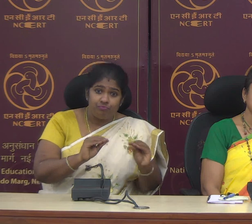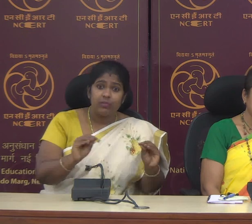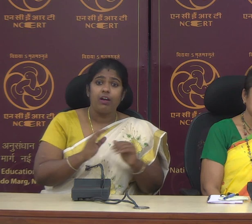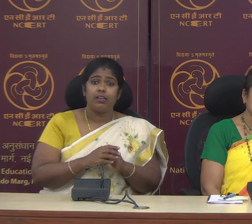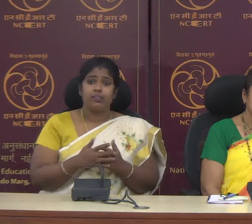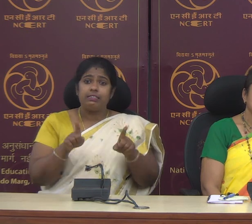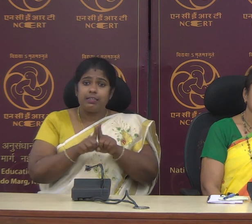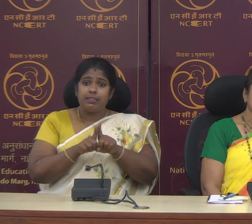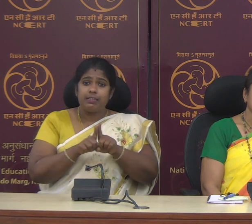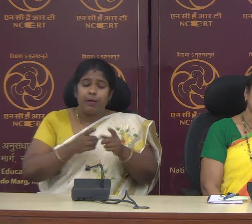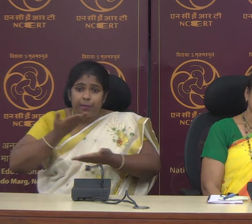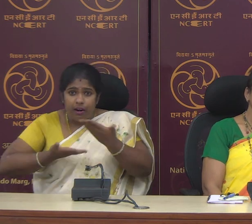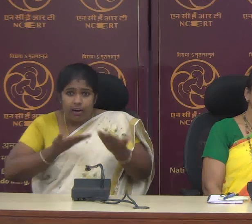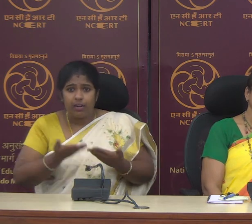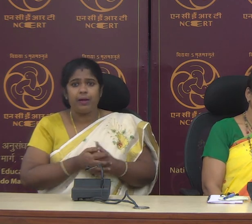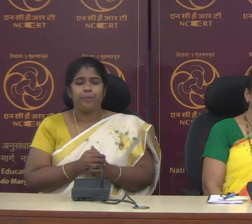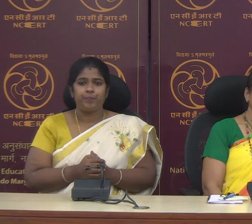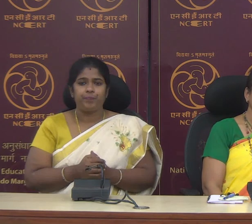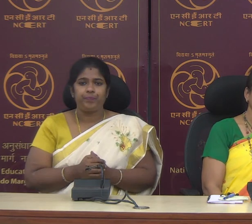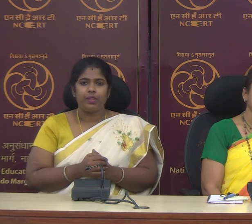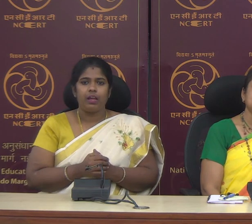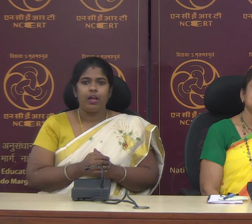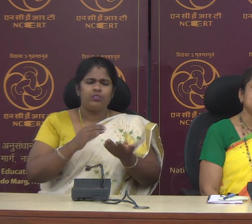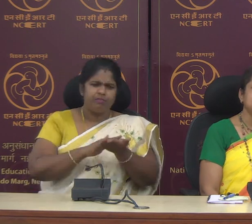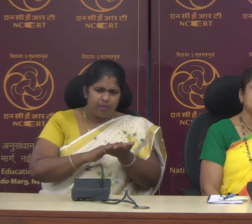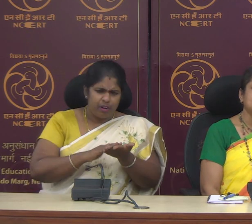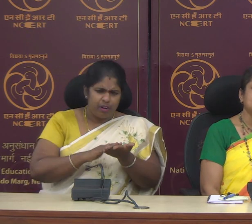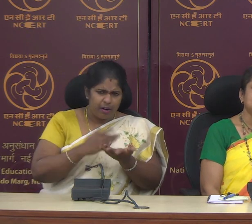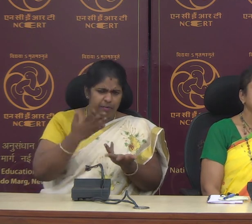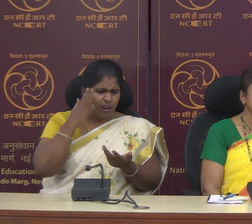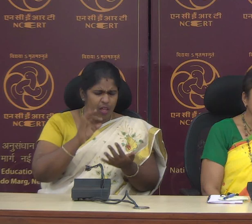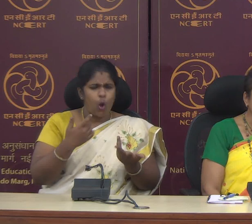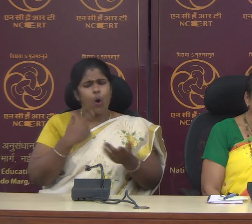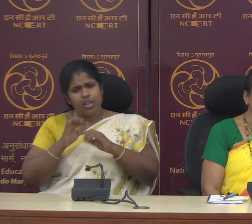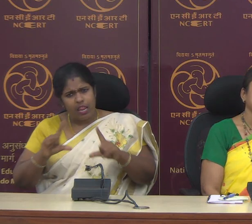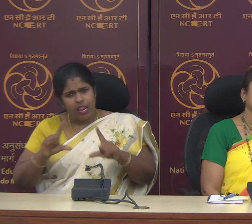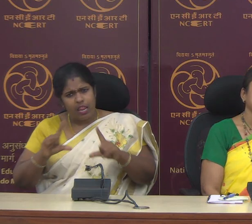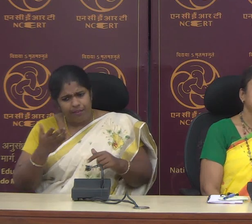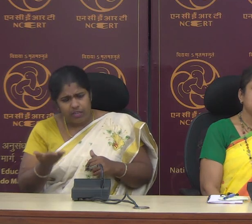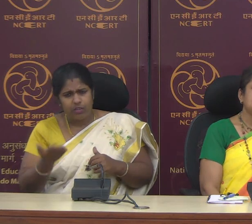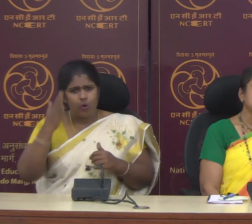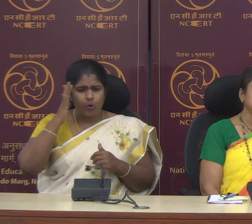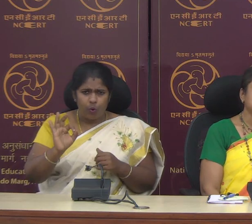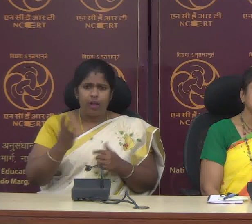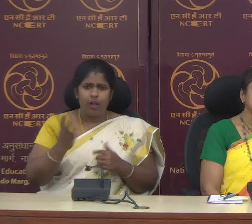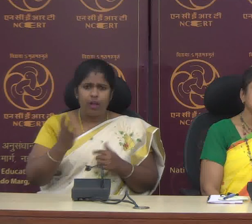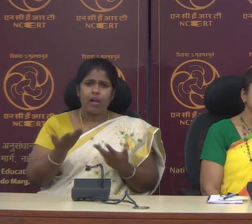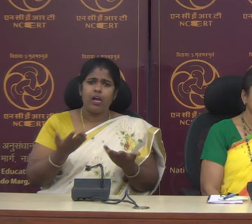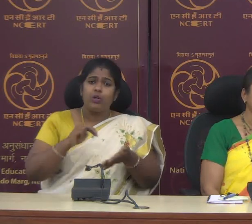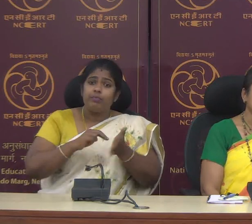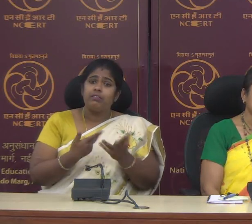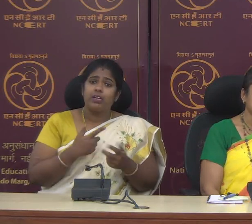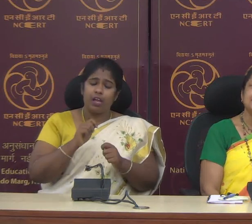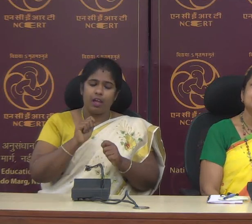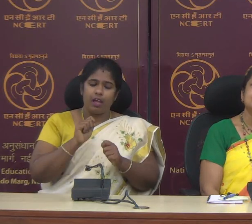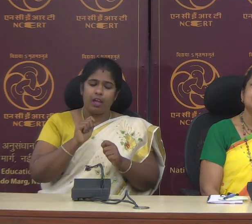मुझे पढ़ाना है, तो अगर इसमें मुझे ब्रेल आती है या साइन लैंग्वेज आती है तो निश्चित ही मेरा काम थोड़ा सरल